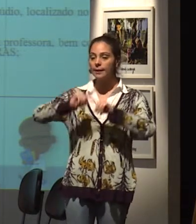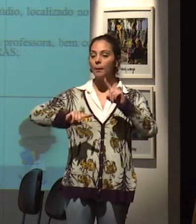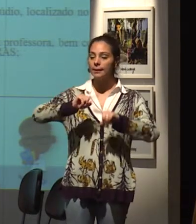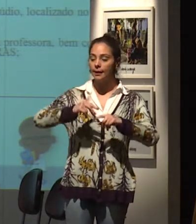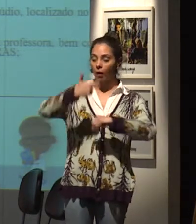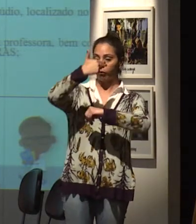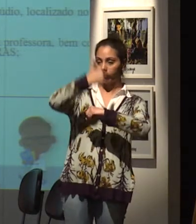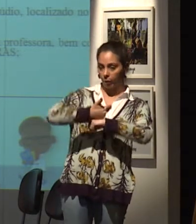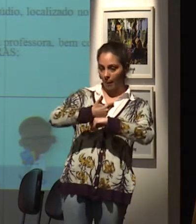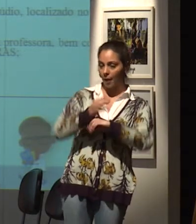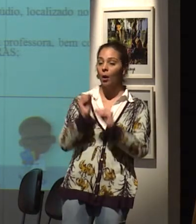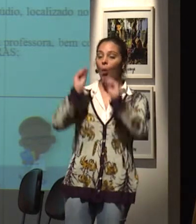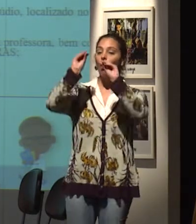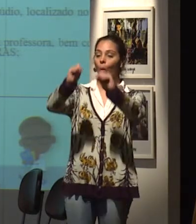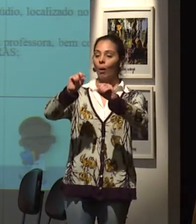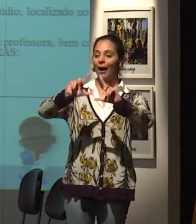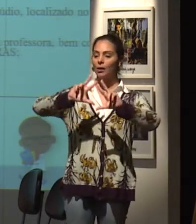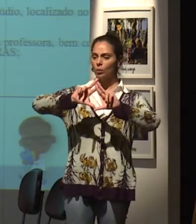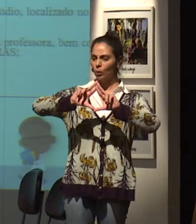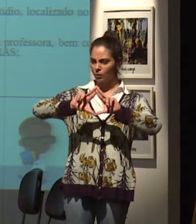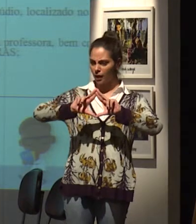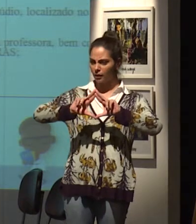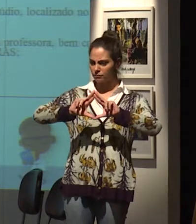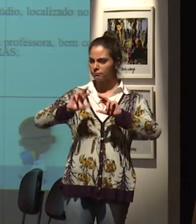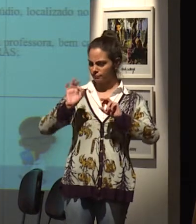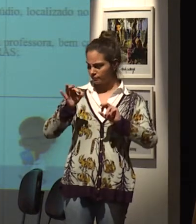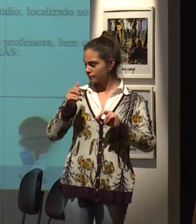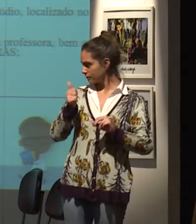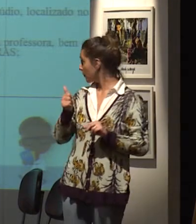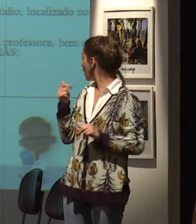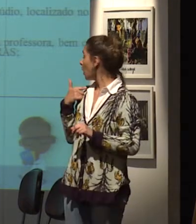consegui organizar um material onde eu me filmei e coloquei no Drive.